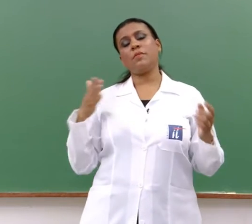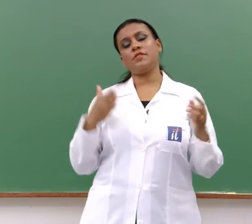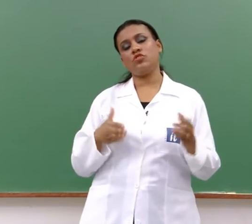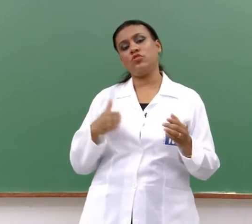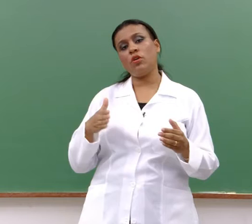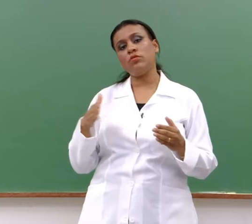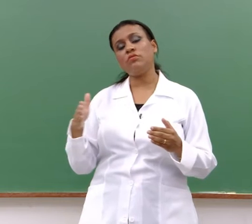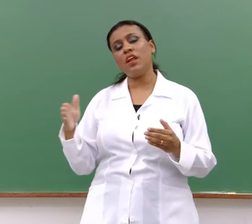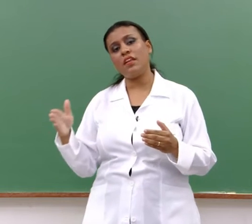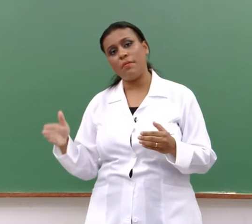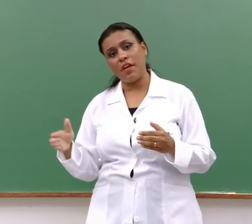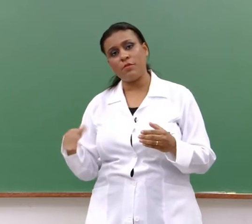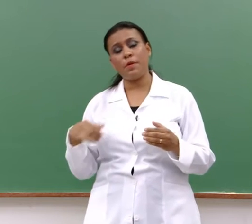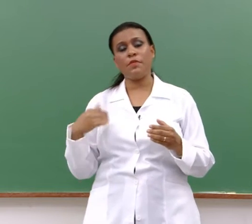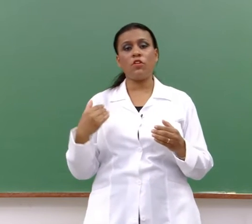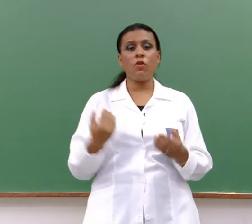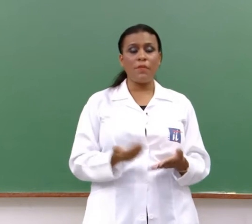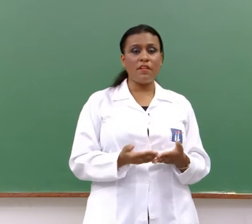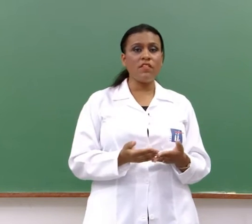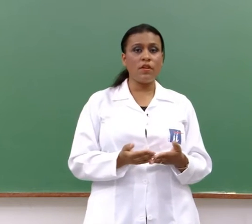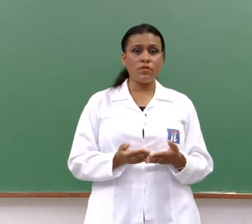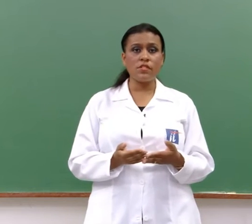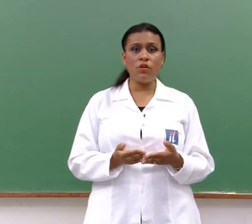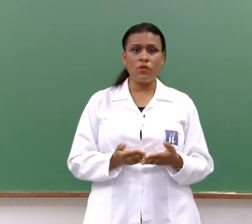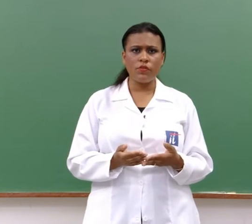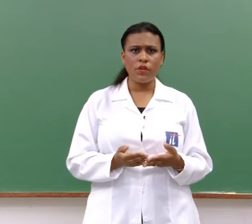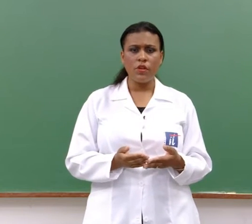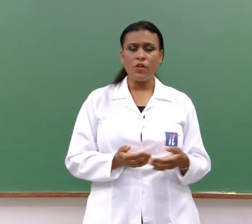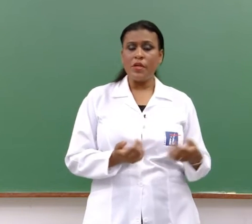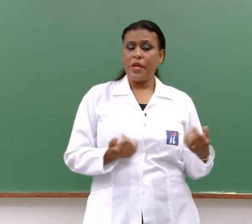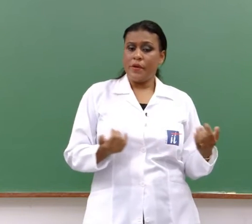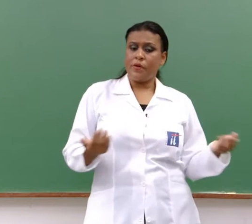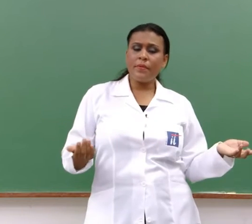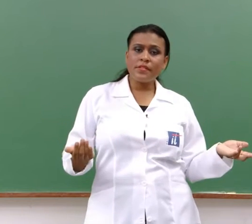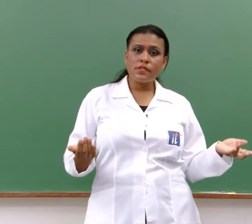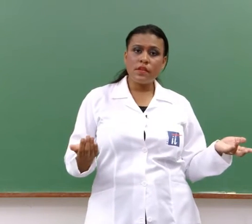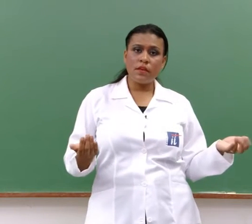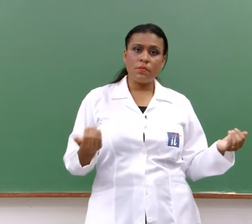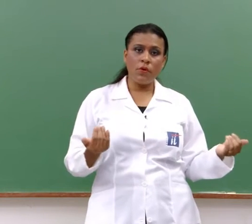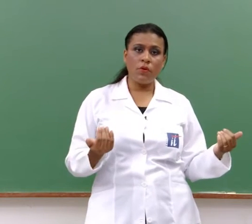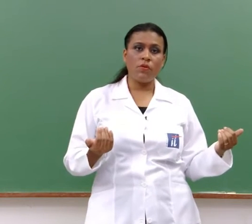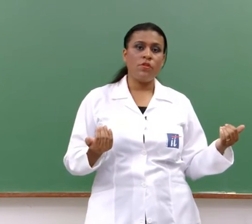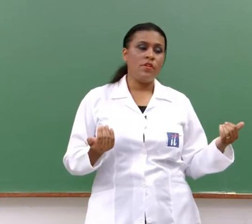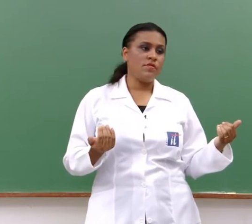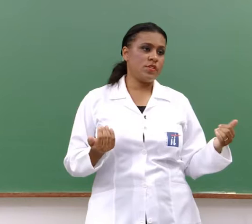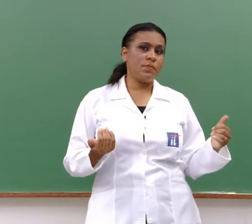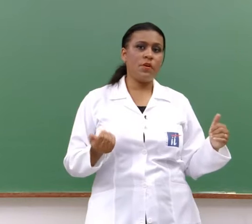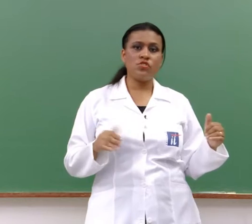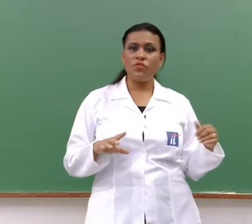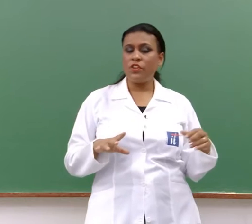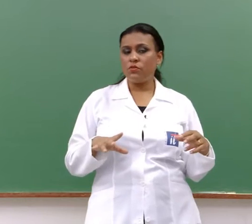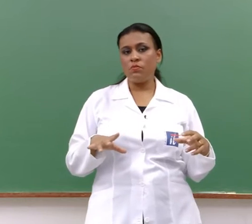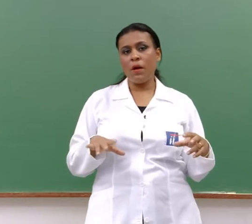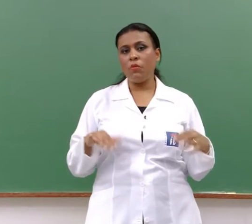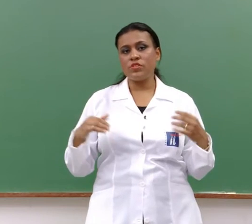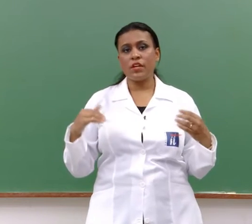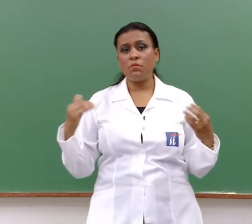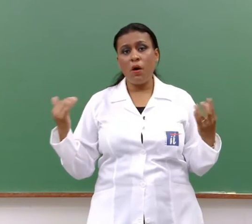preciso de todo um treinamento para poder compreender o que se ouve. Como assim? Bom, você pode ouvir uma música numa